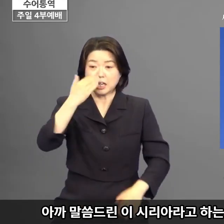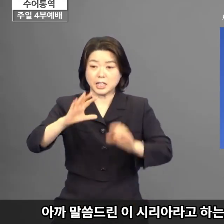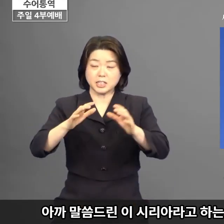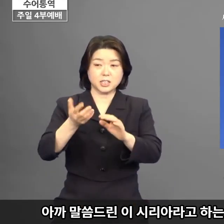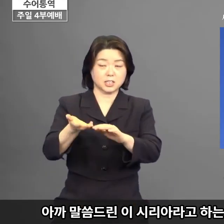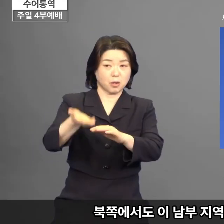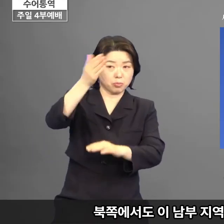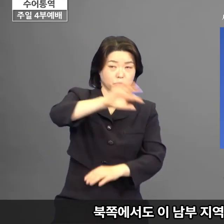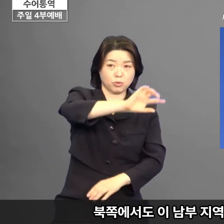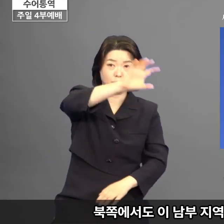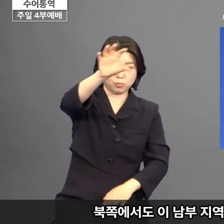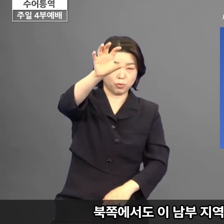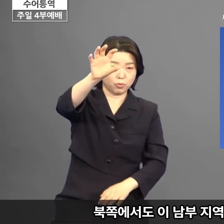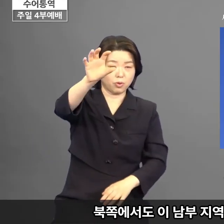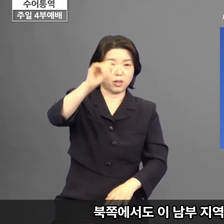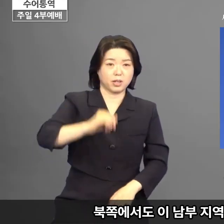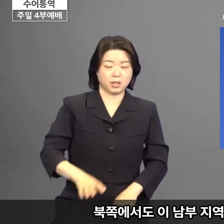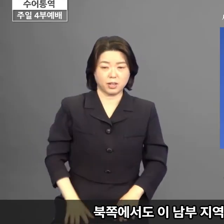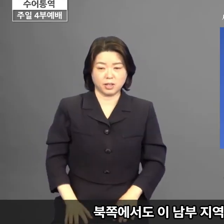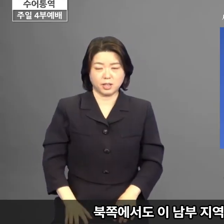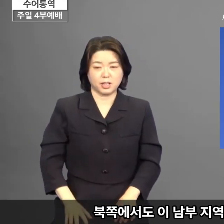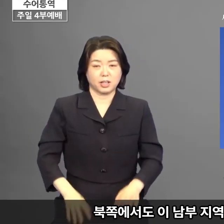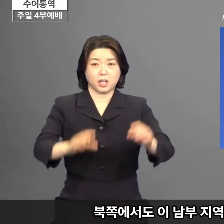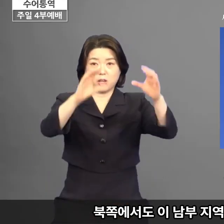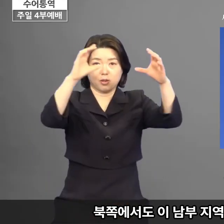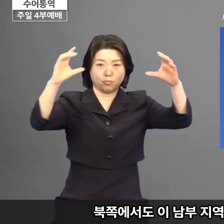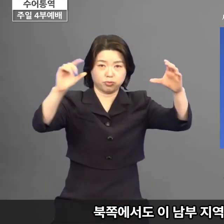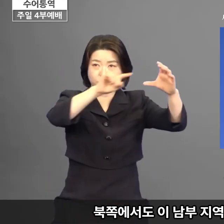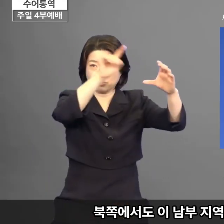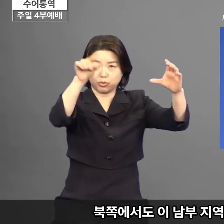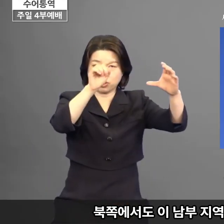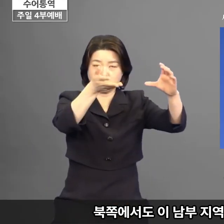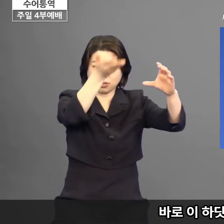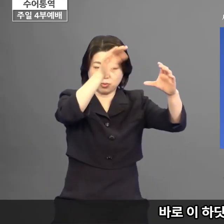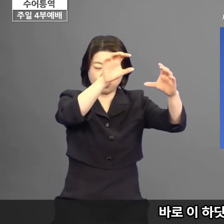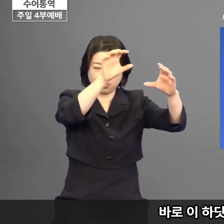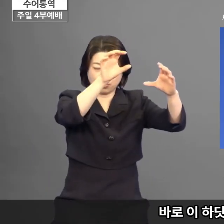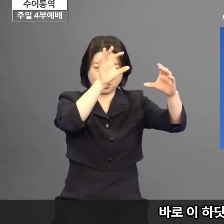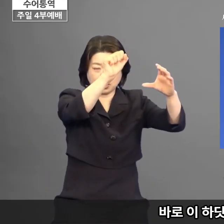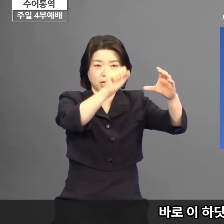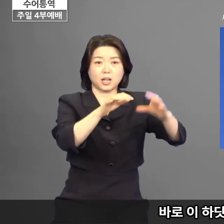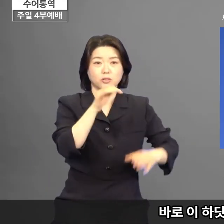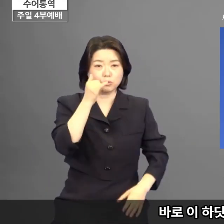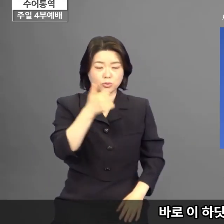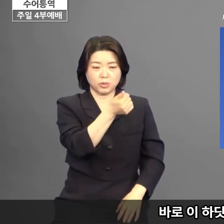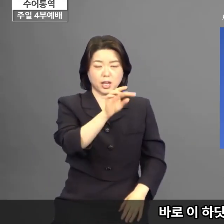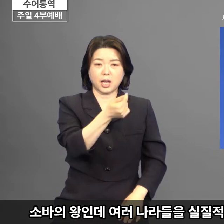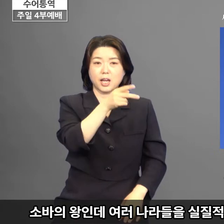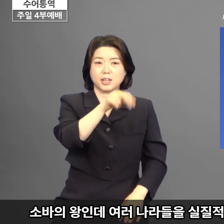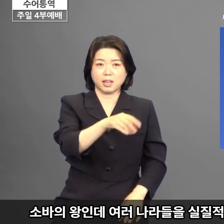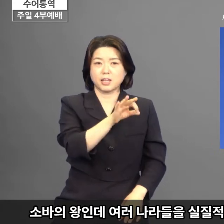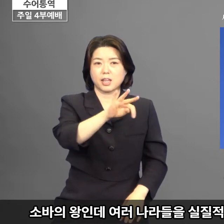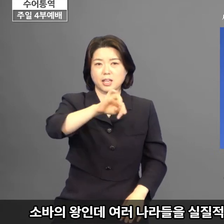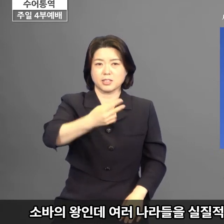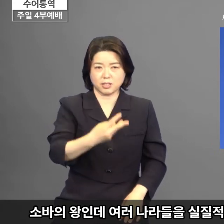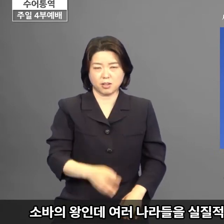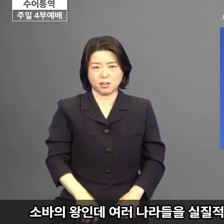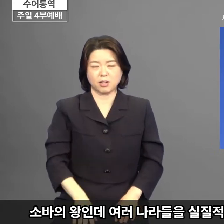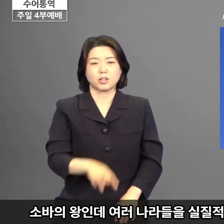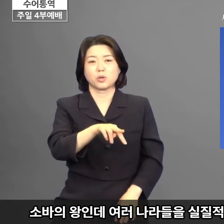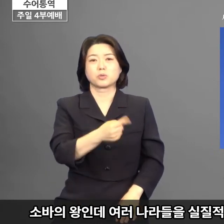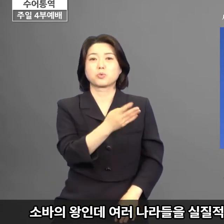있었어요. 북쪽에서도 이 남부 지역을 장악하고 있었던 자가 바로 이 하닷 에셀입니다. 소바의